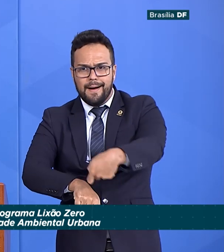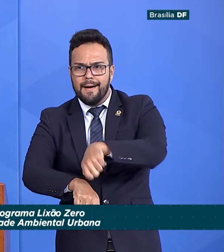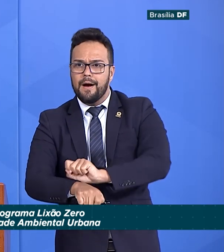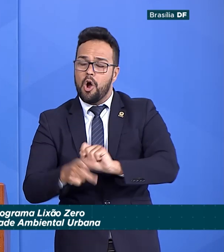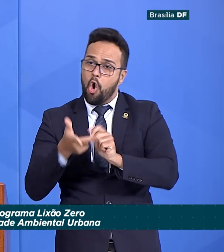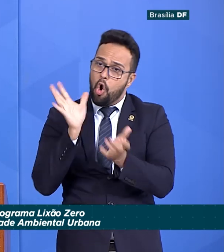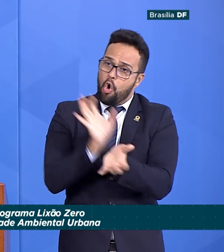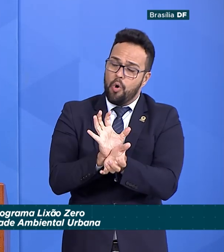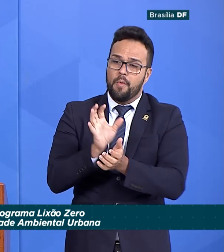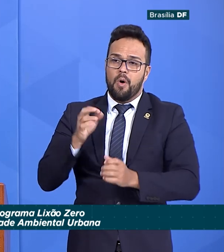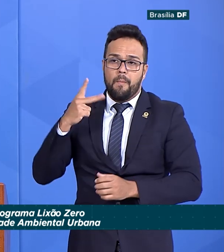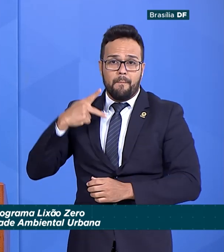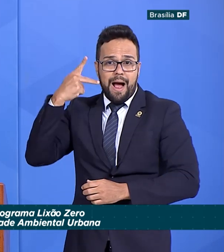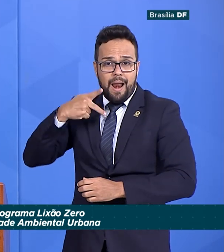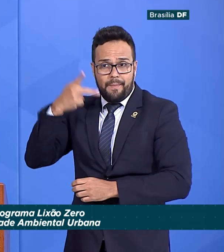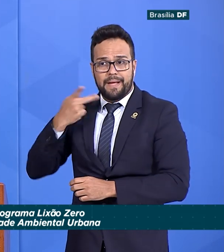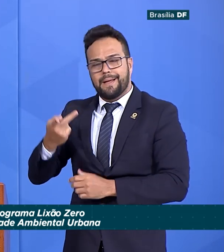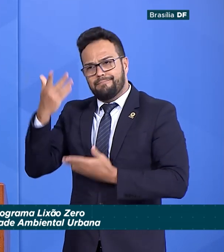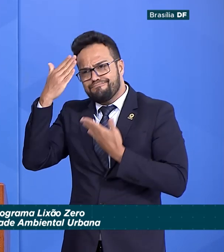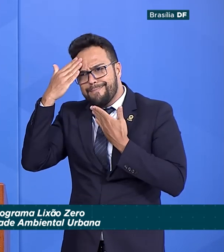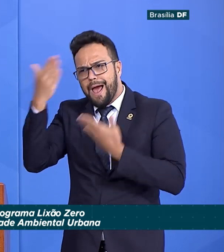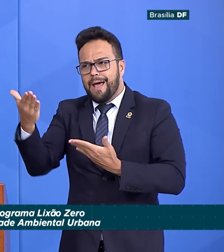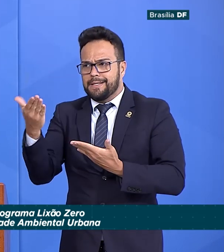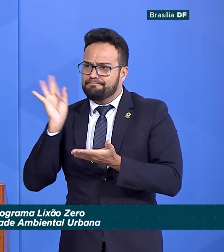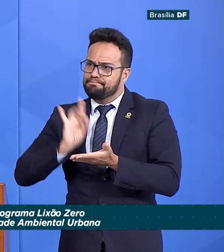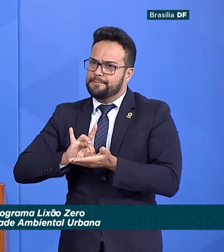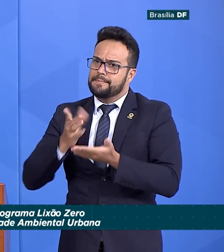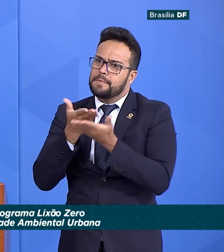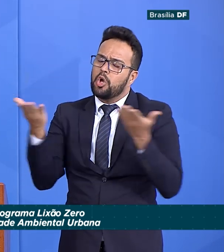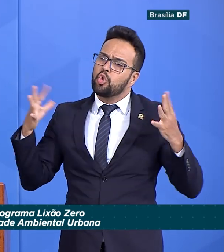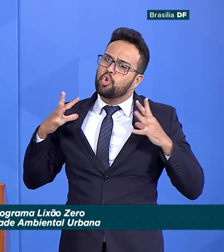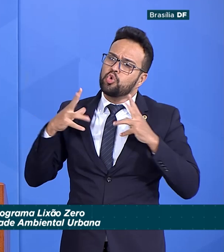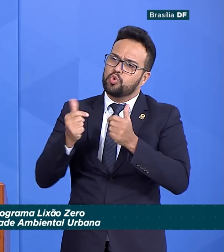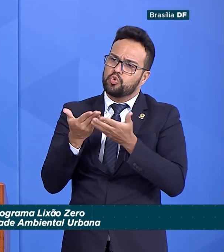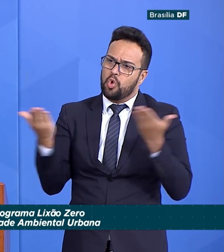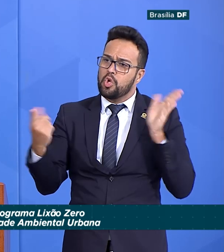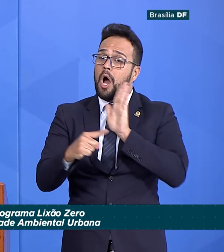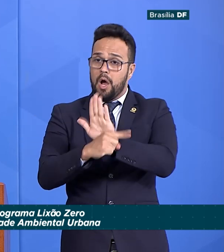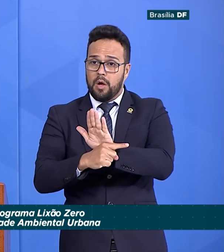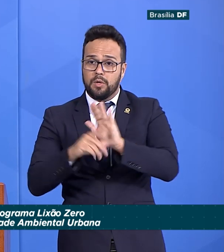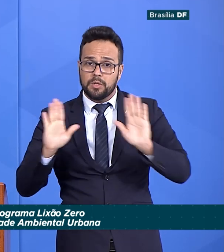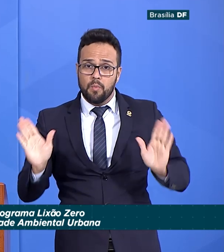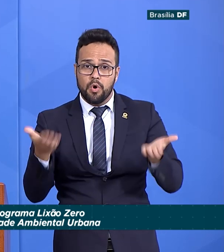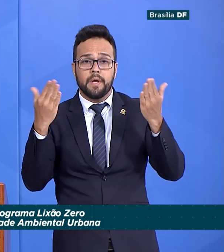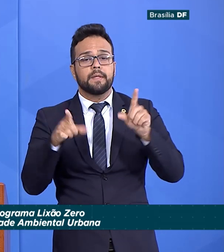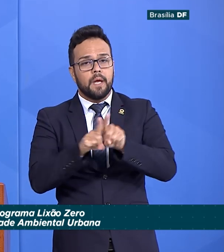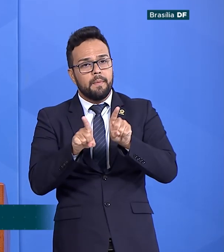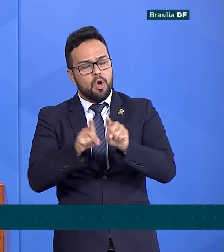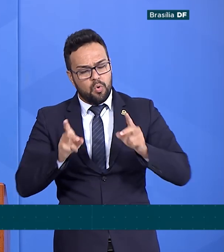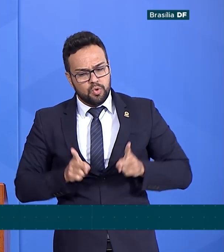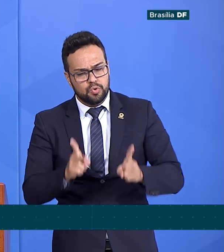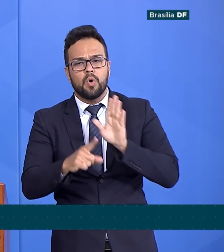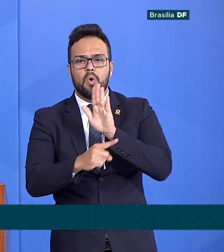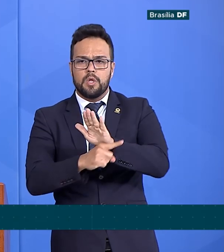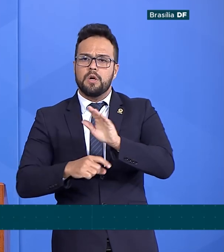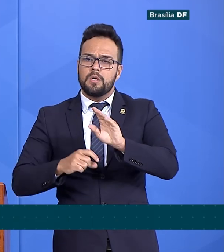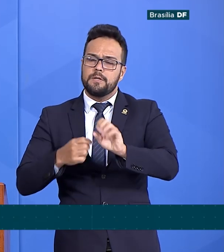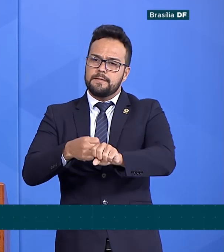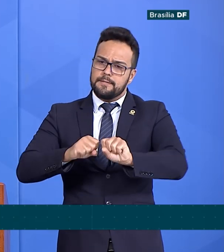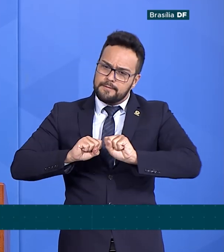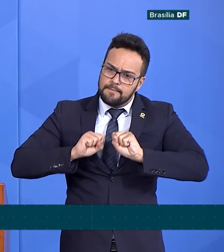parlamentares que aqui estão. Eu queria agradecer imensamente a todos que contribuíram e continuam contribuindo muito para esse